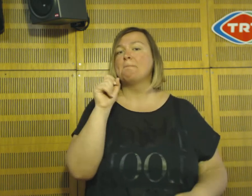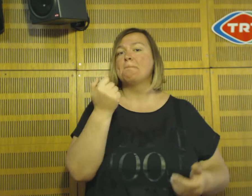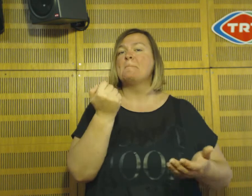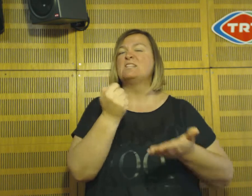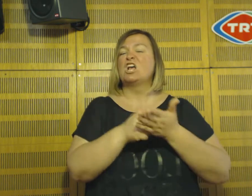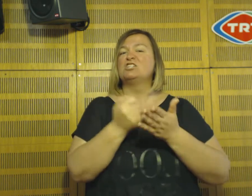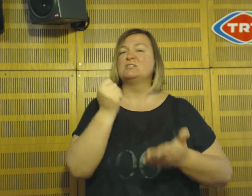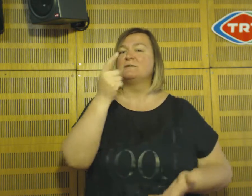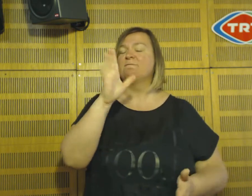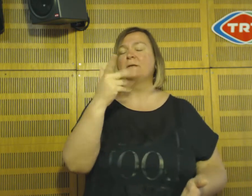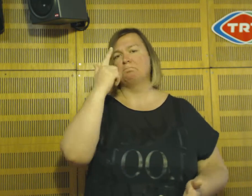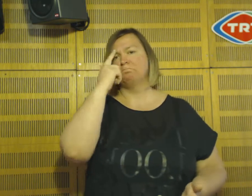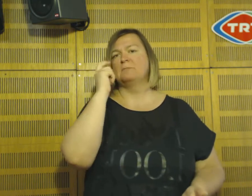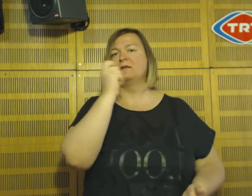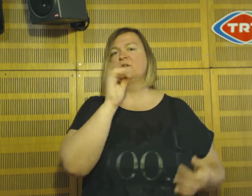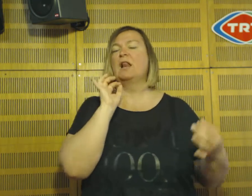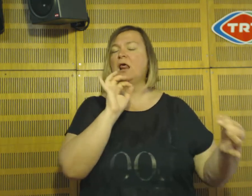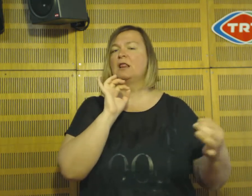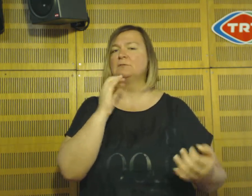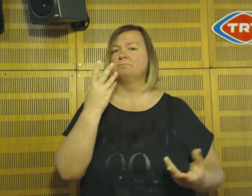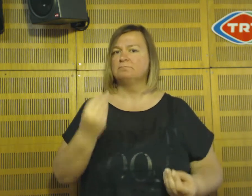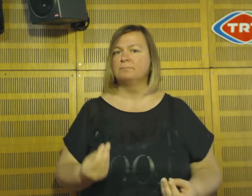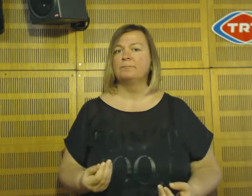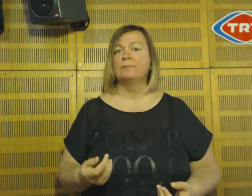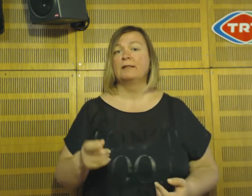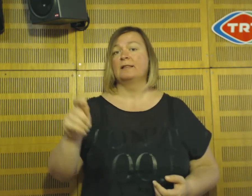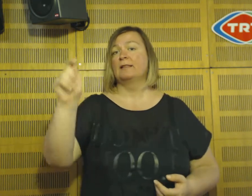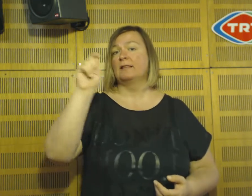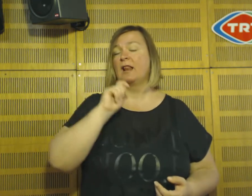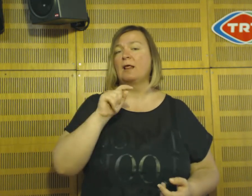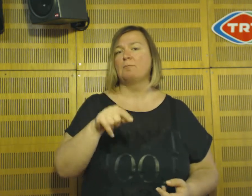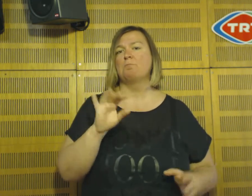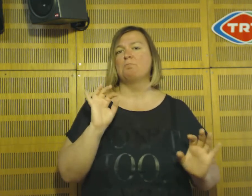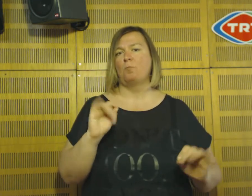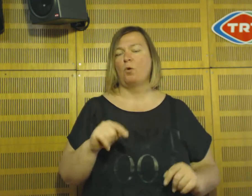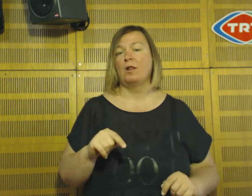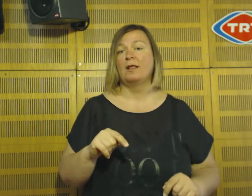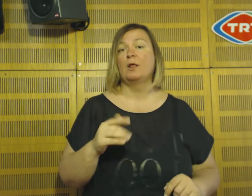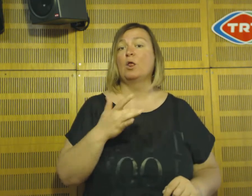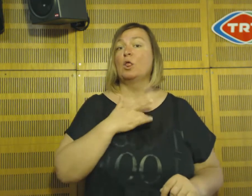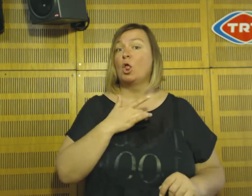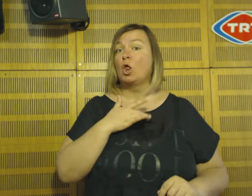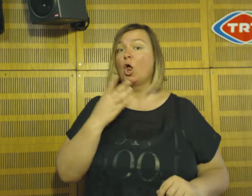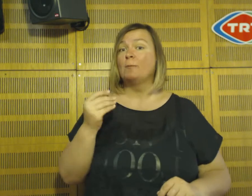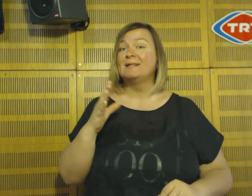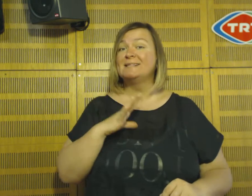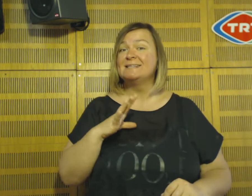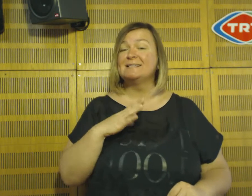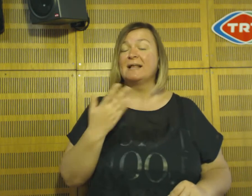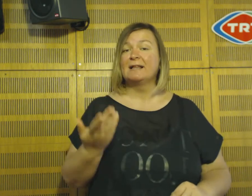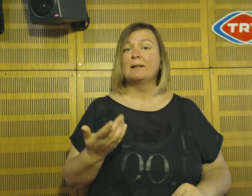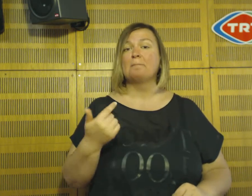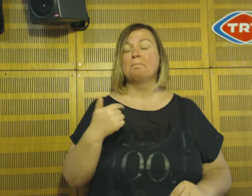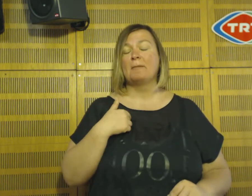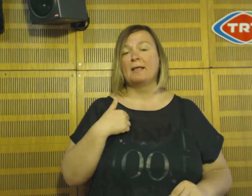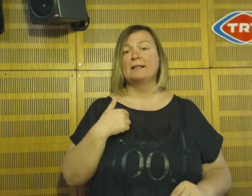veya başvurarak iletişim kurabilir. Talep edenler için böyle bir durum. Gönüllü olmak isteyenler de ben ismim, soy